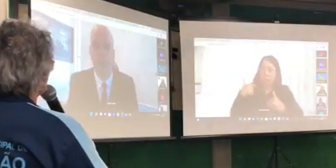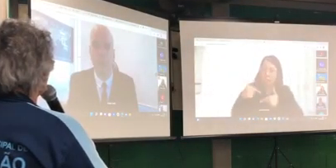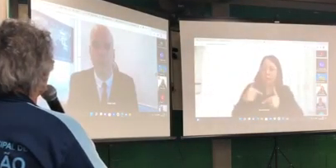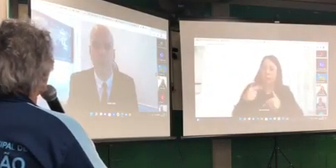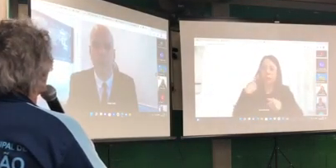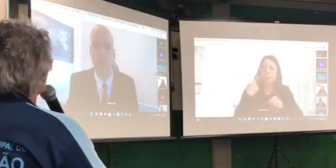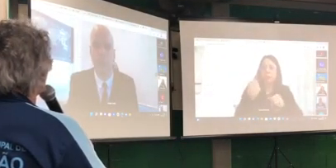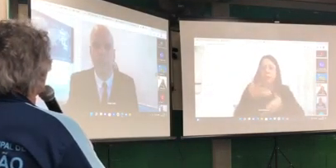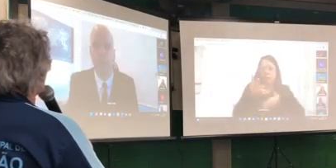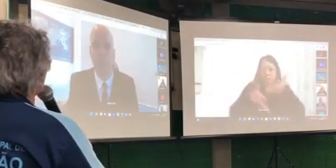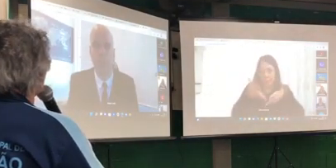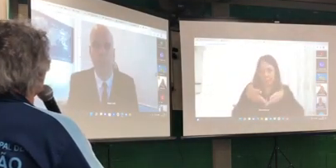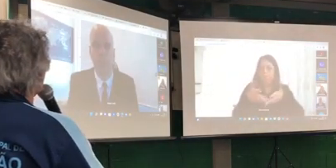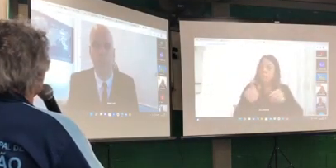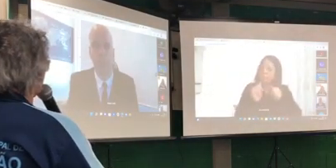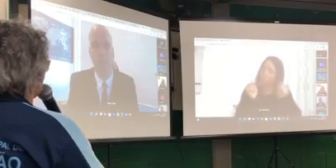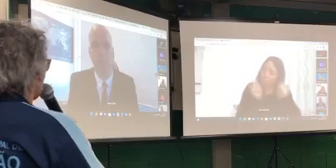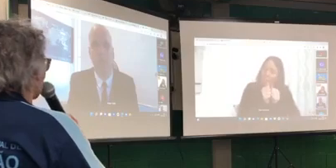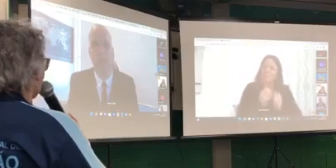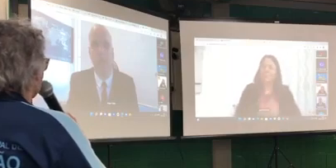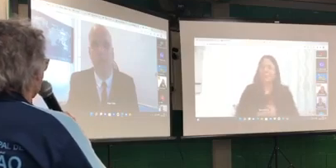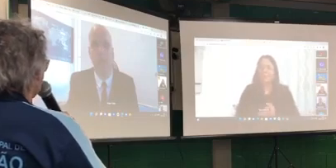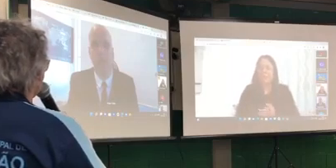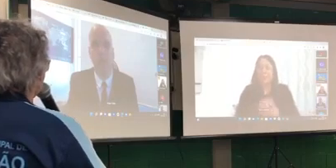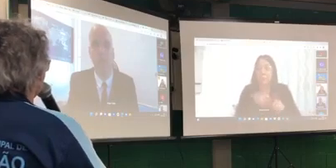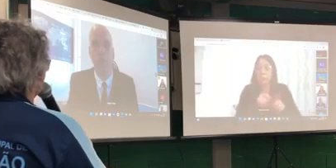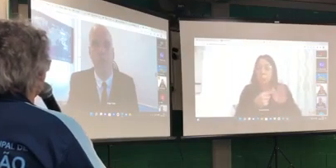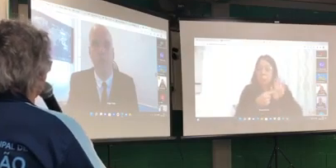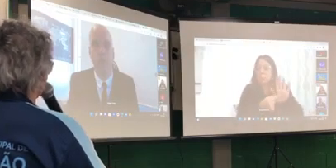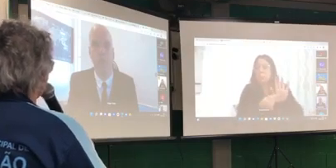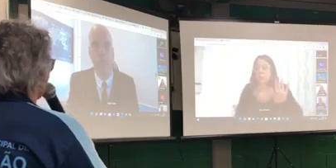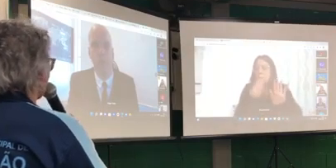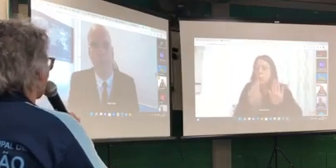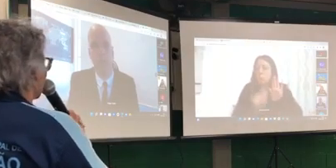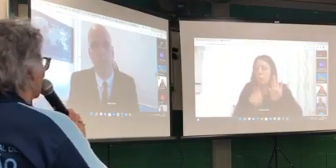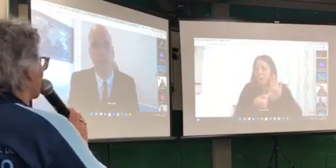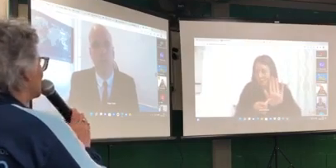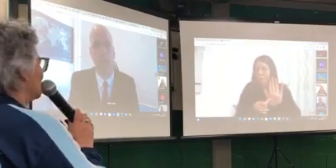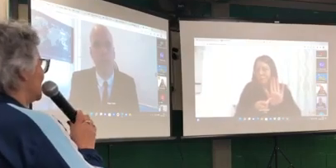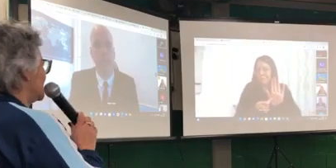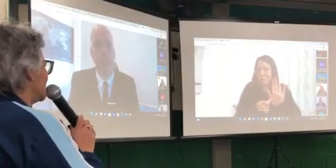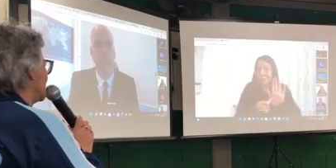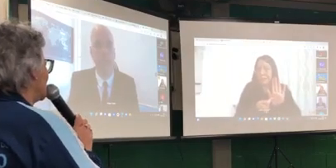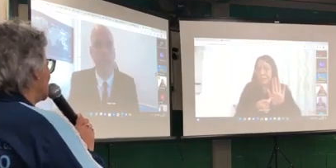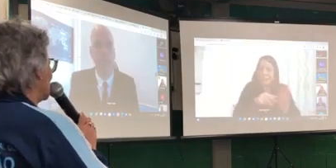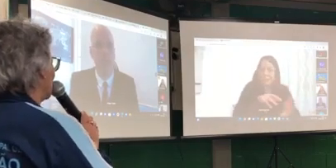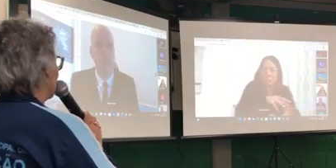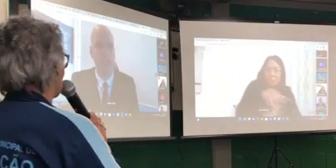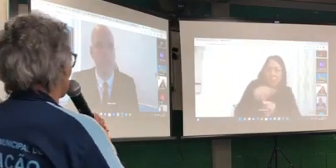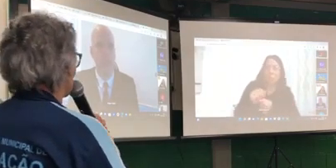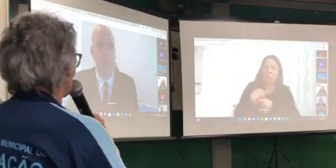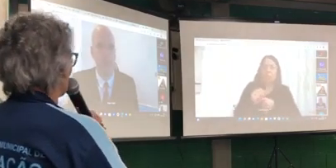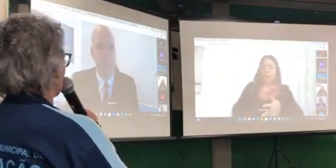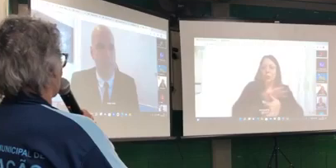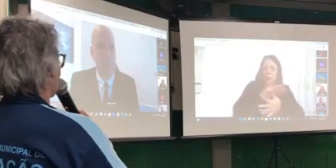livros, a gente está junto, né? Fazendo um pouquinho. Mais uma vez, a gente assim, contou